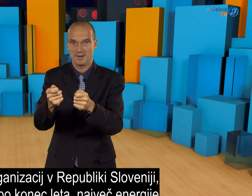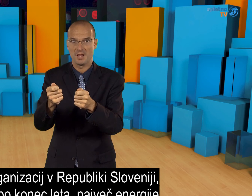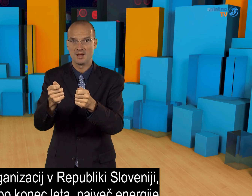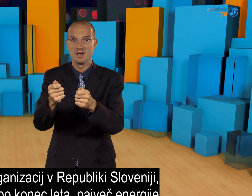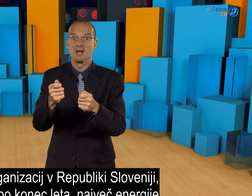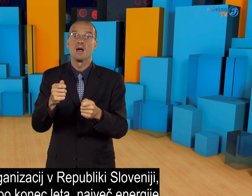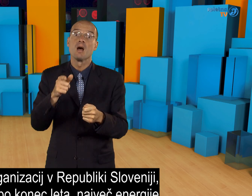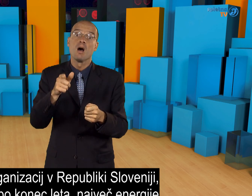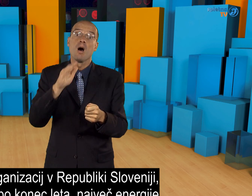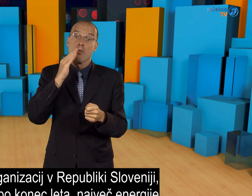Sloveniji